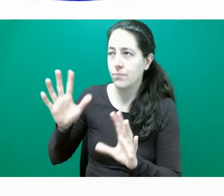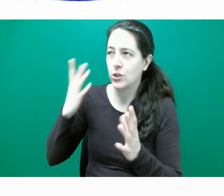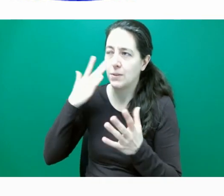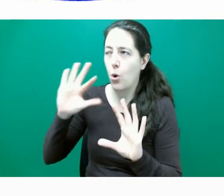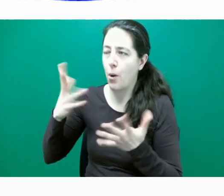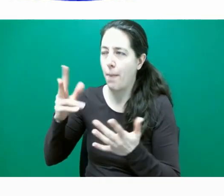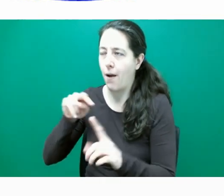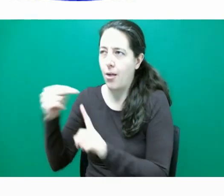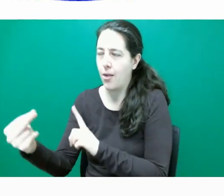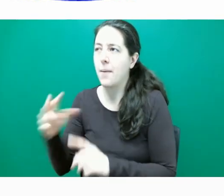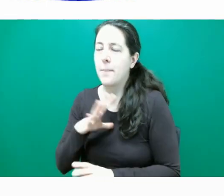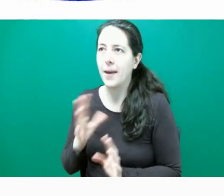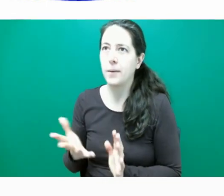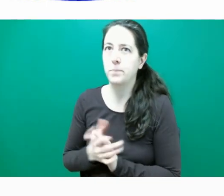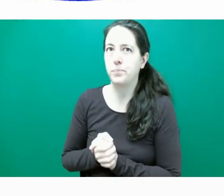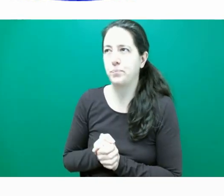que justement,